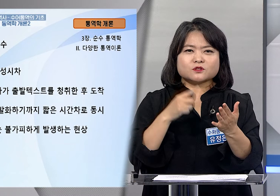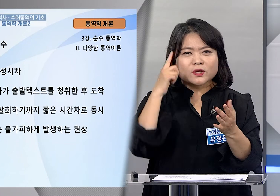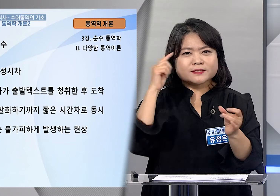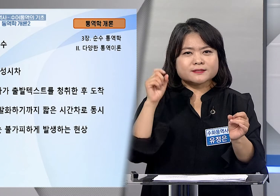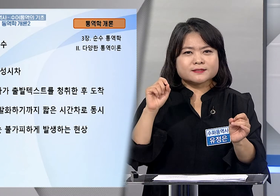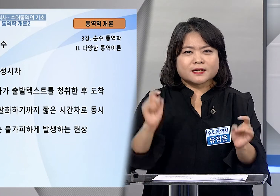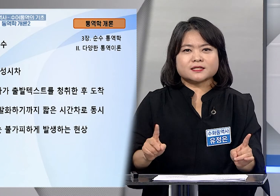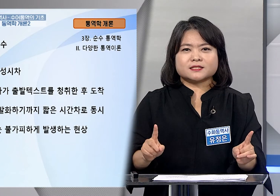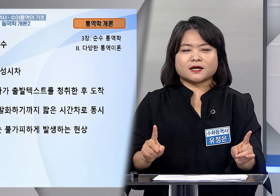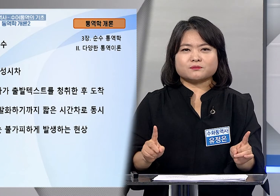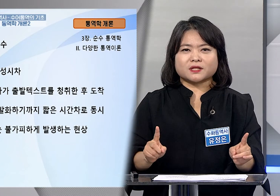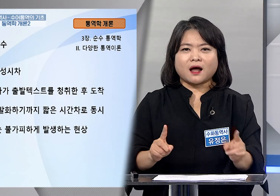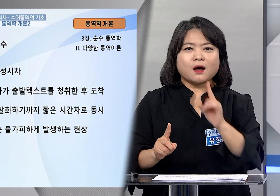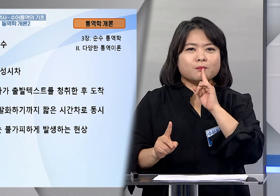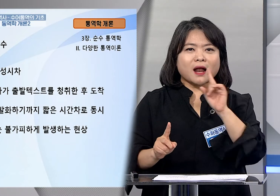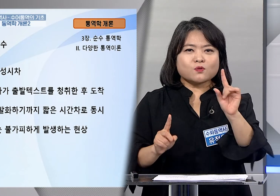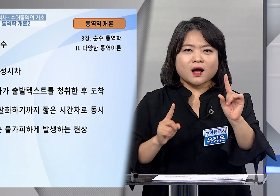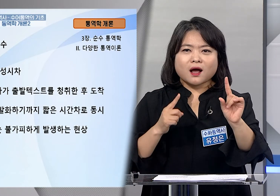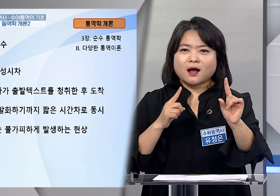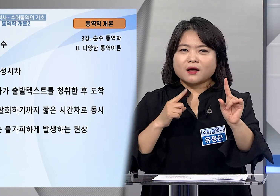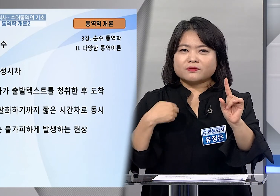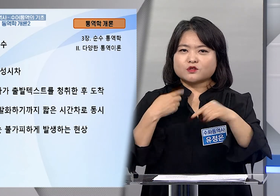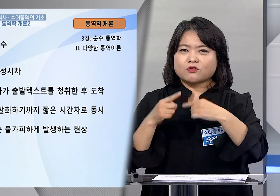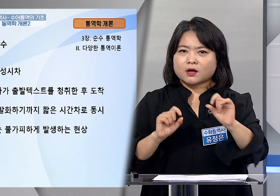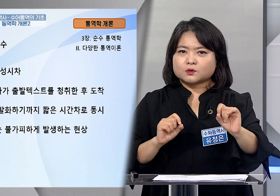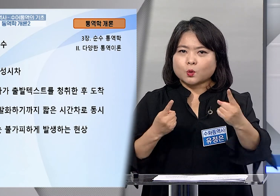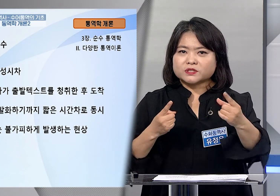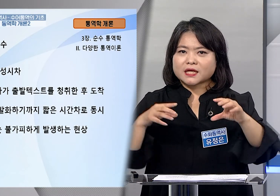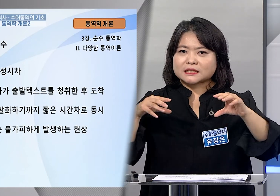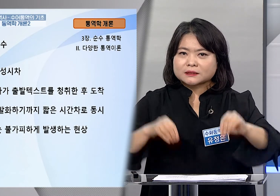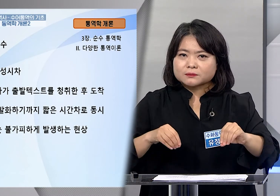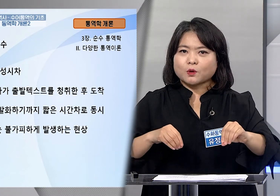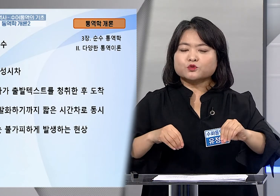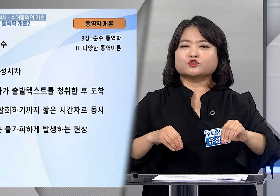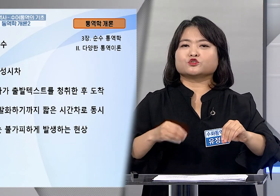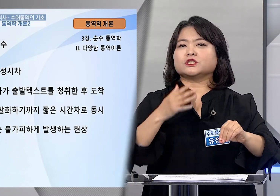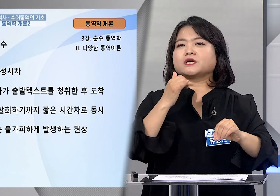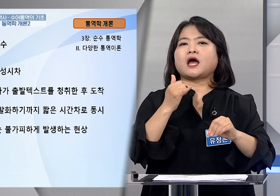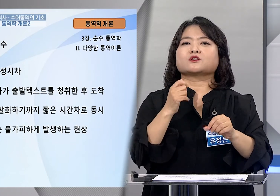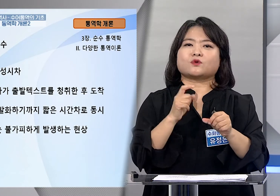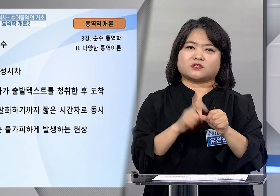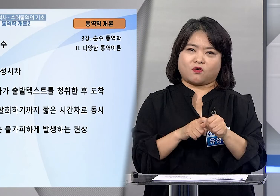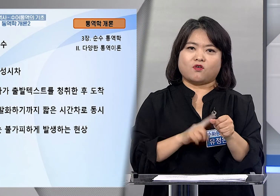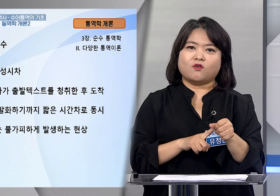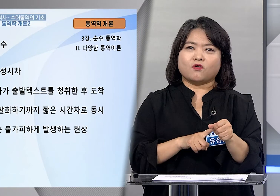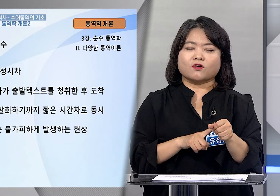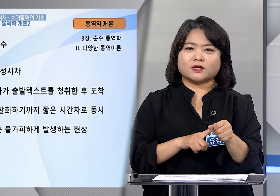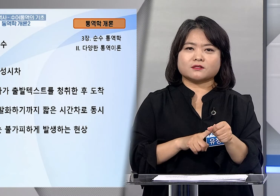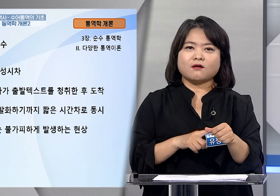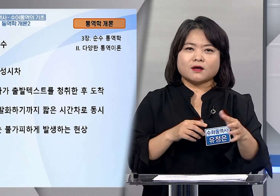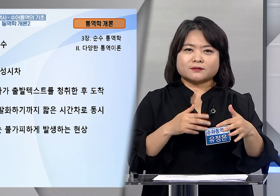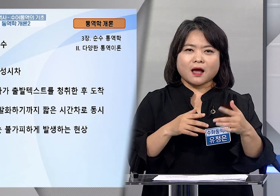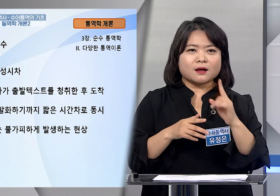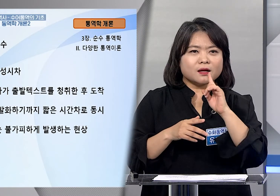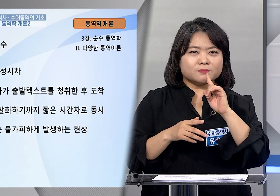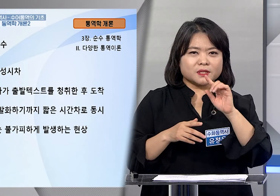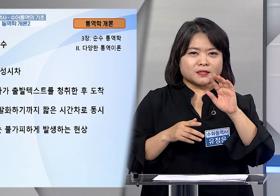굉장히 긴장합니다. 말과 내수화가 동시에 멈출 수 있게 하기 위해서 그래서 딱입니다.